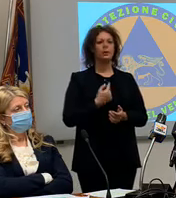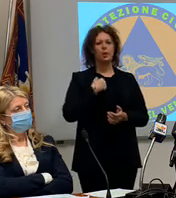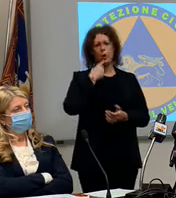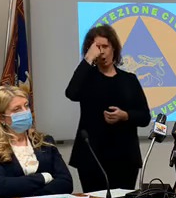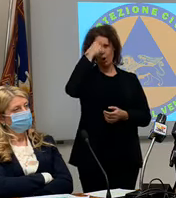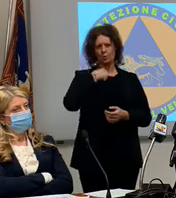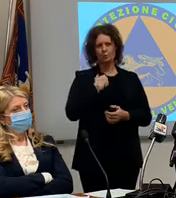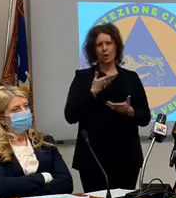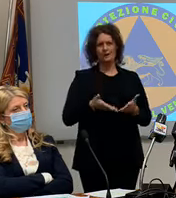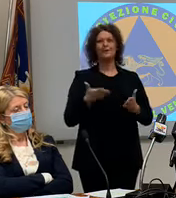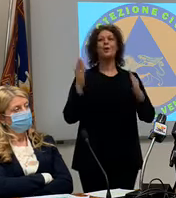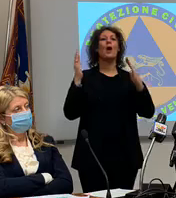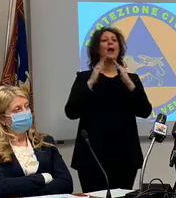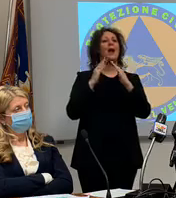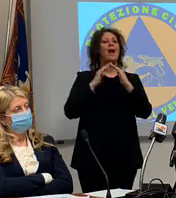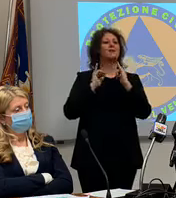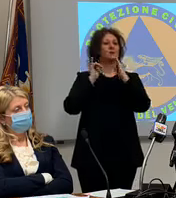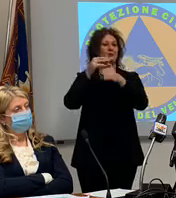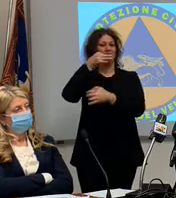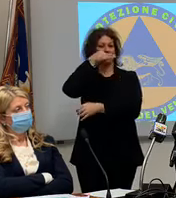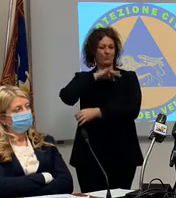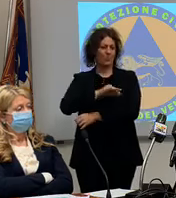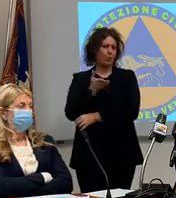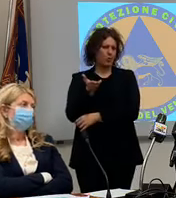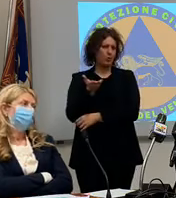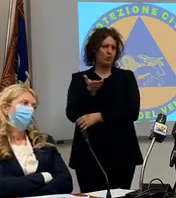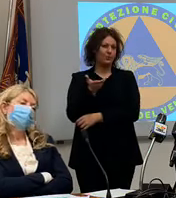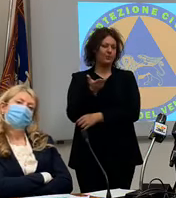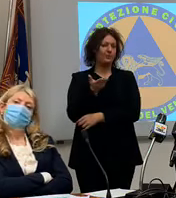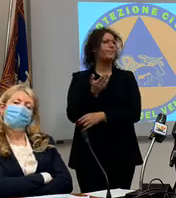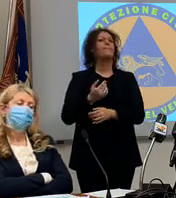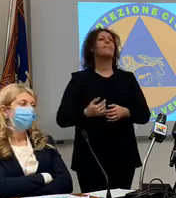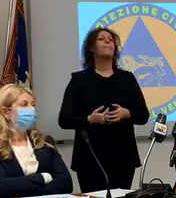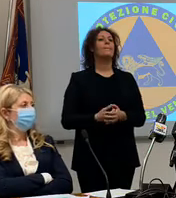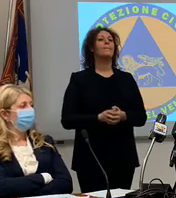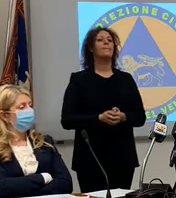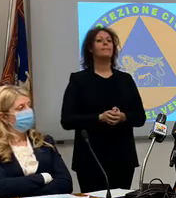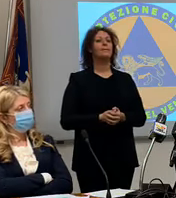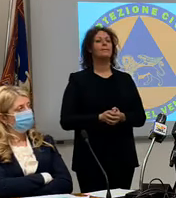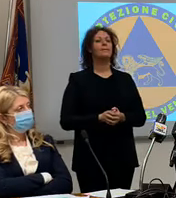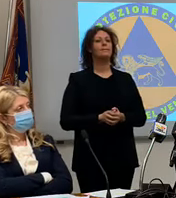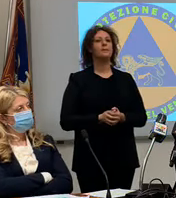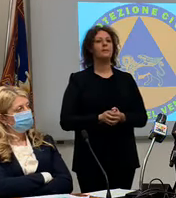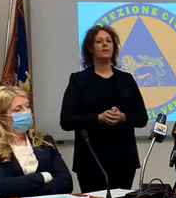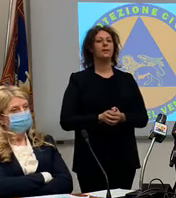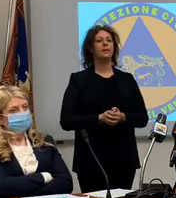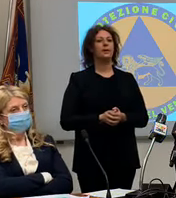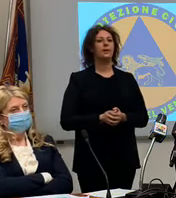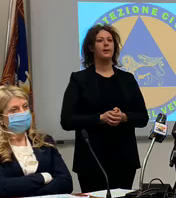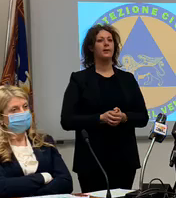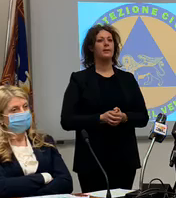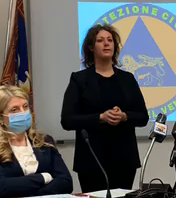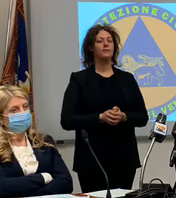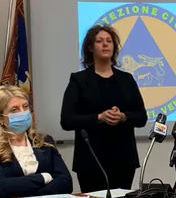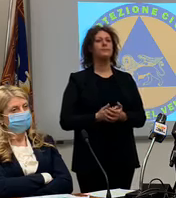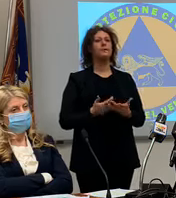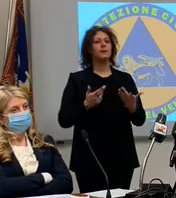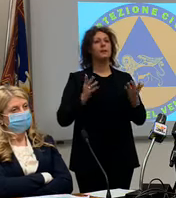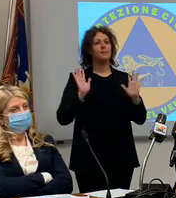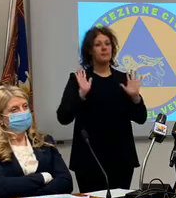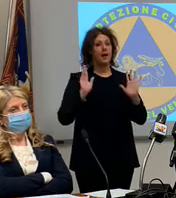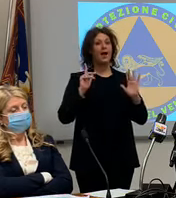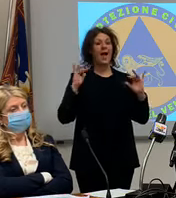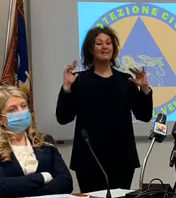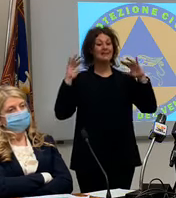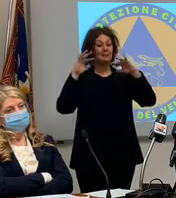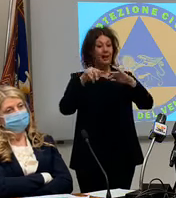casa ma non è vero come ho letto da parte di qualcuno anche qualche vostro collega che dice che la la legge lo permette la legge vieta